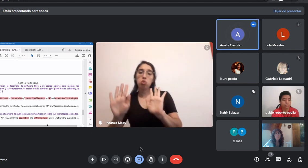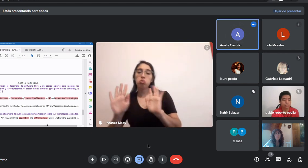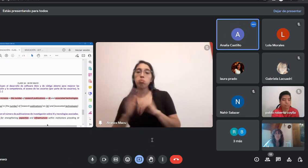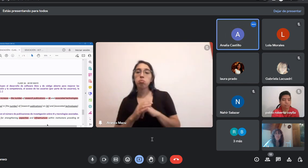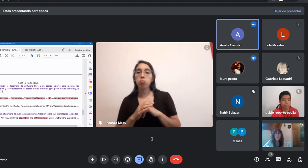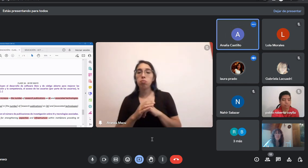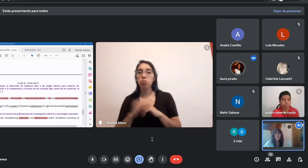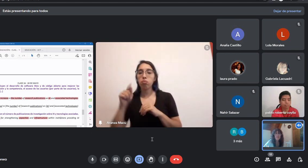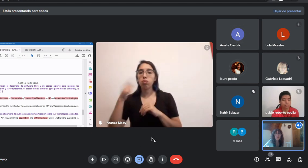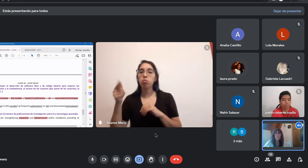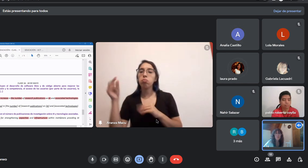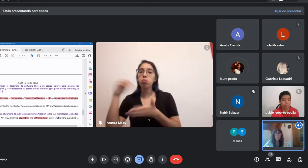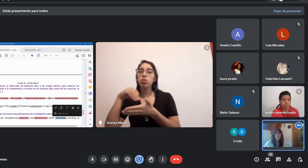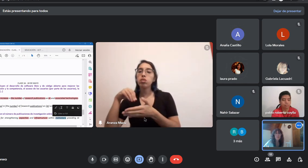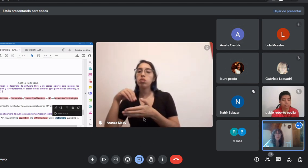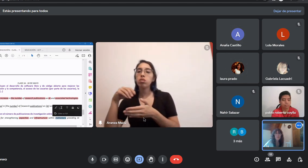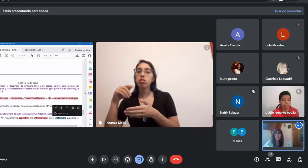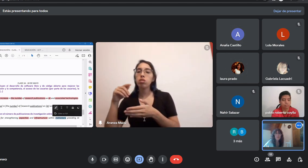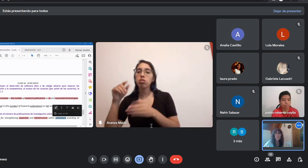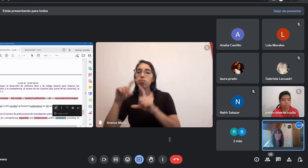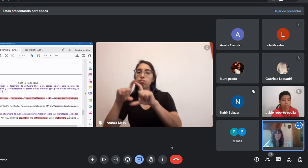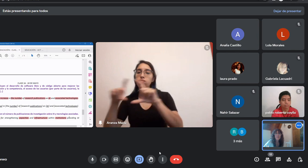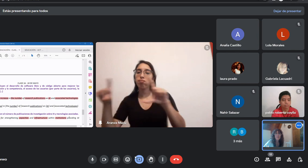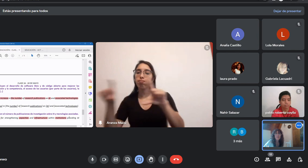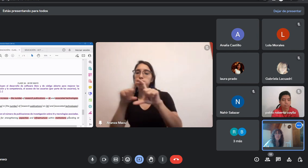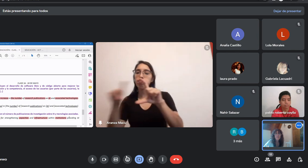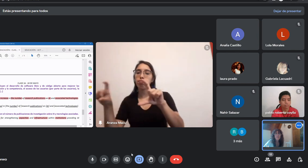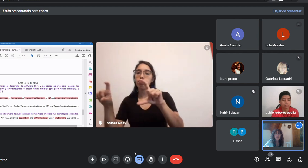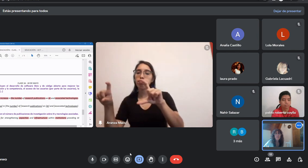institution. Institutions.